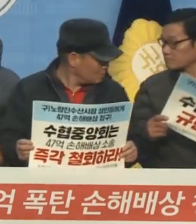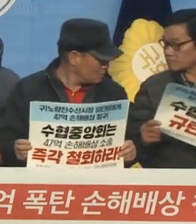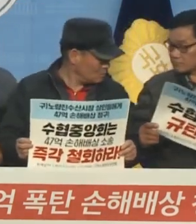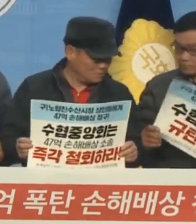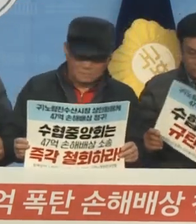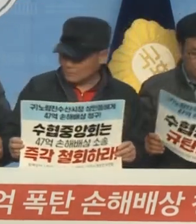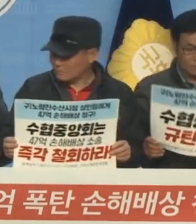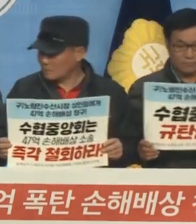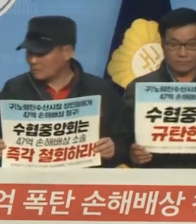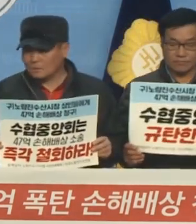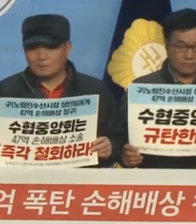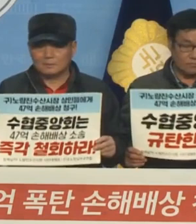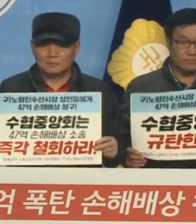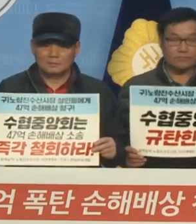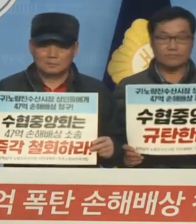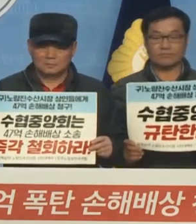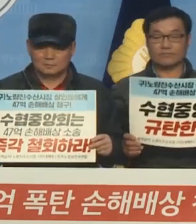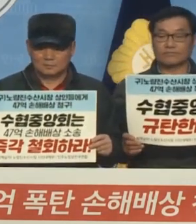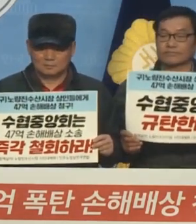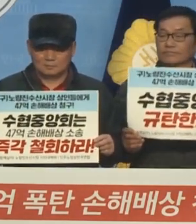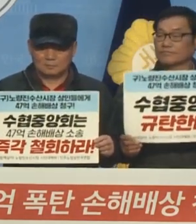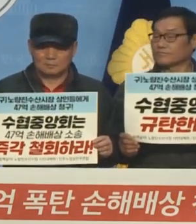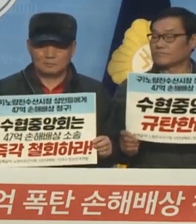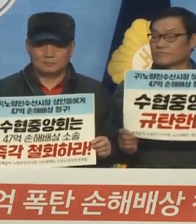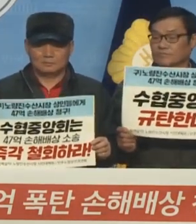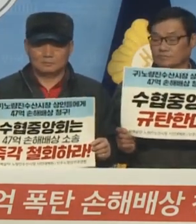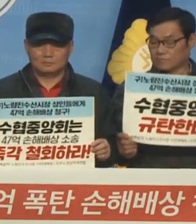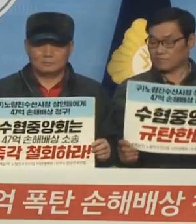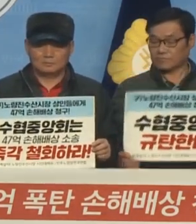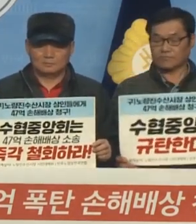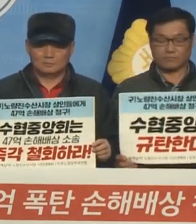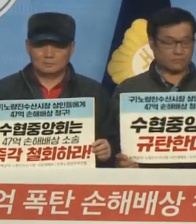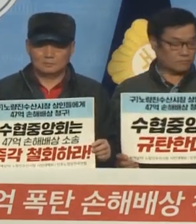네, 잘 보이게 서주시면요.